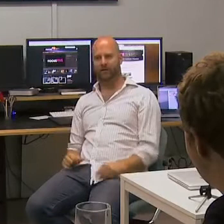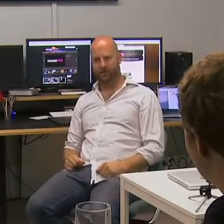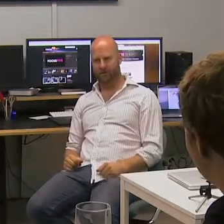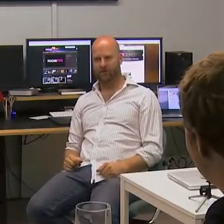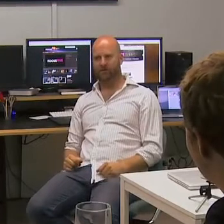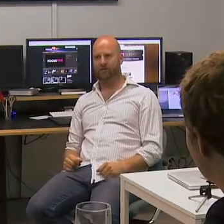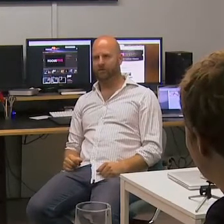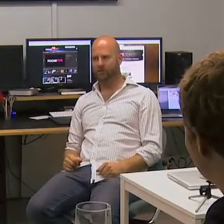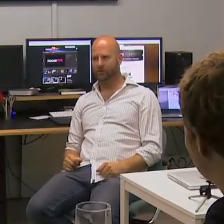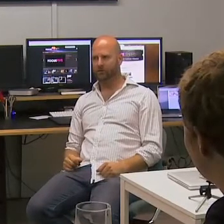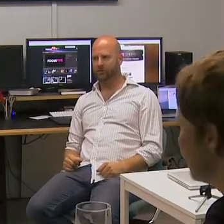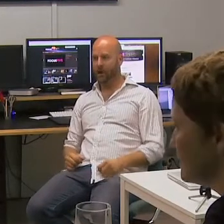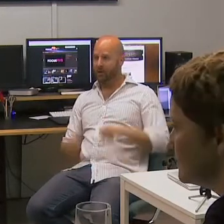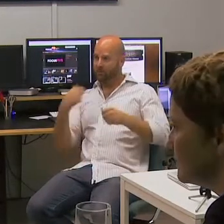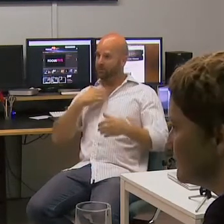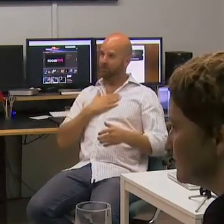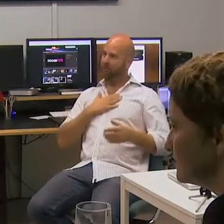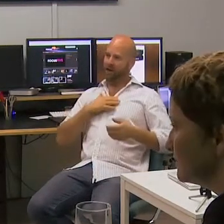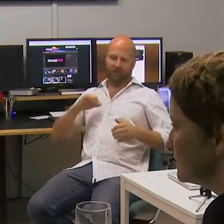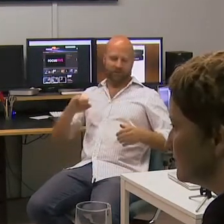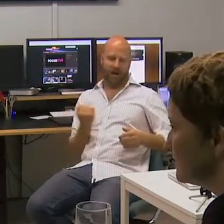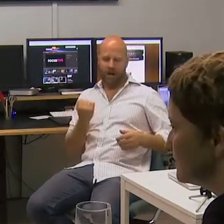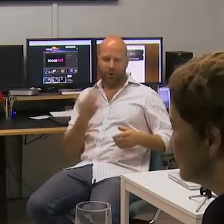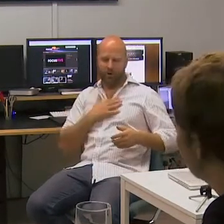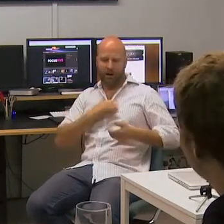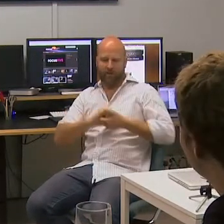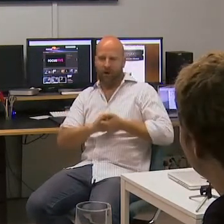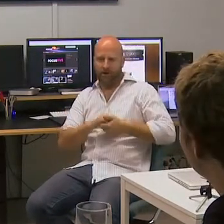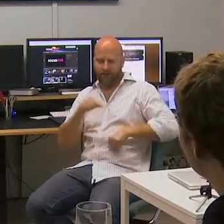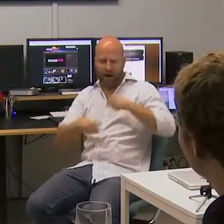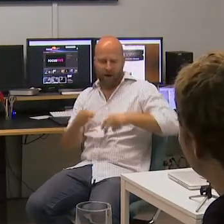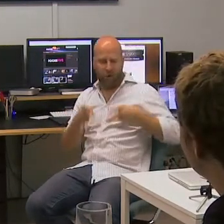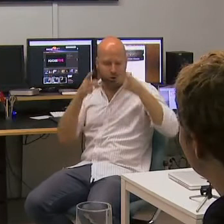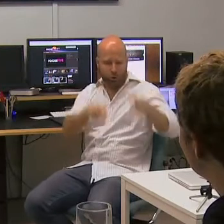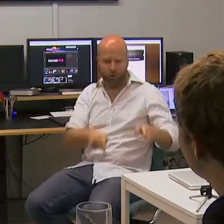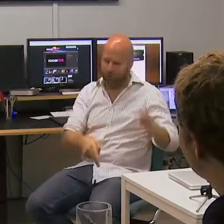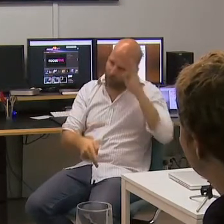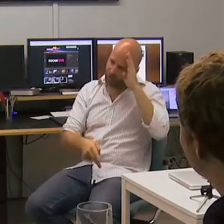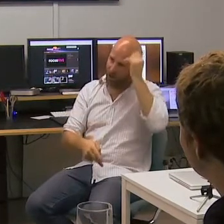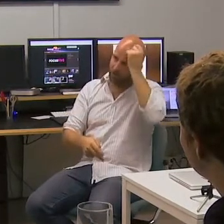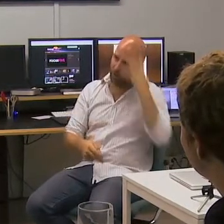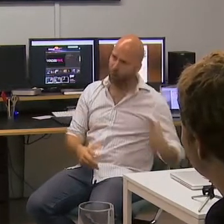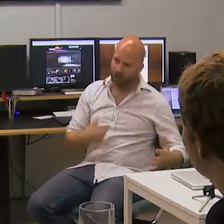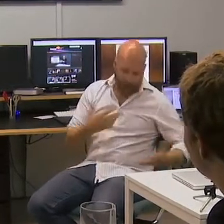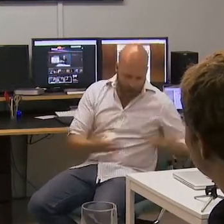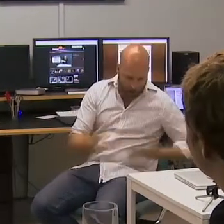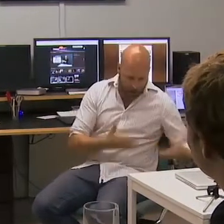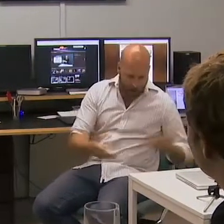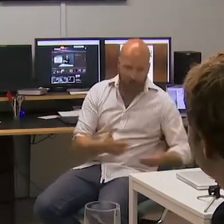jemand, der mir hilft, aber ich habe mir vorgestellt, für Gehörlose. Weil zum Beispiel, wenn etwas passiert, meine Frau fällt zu